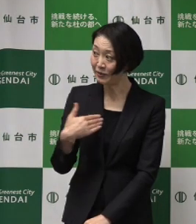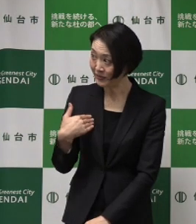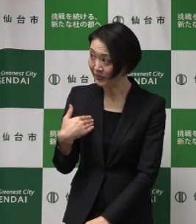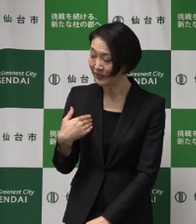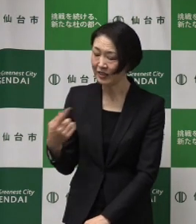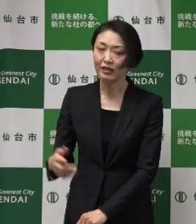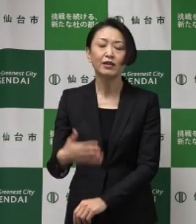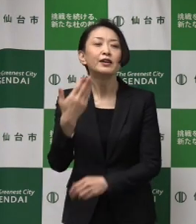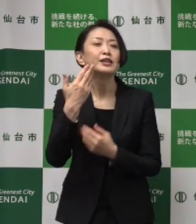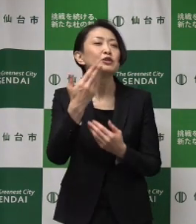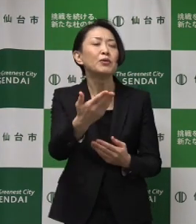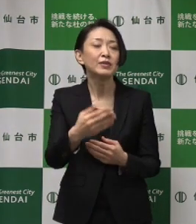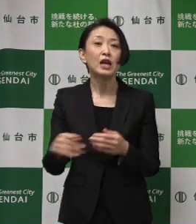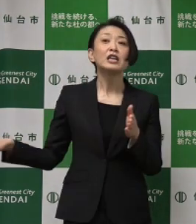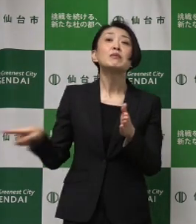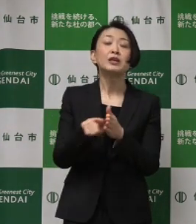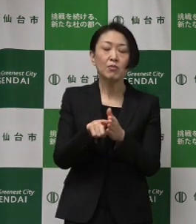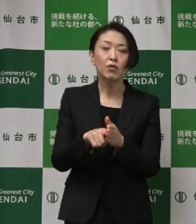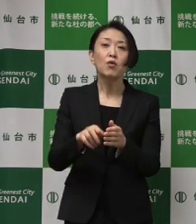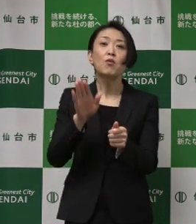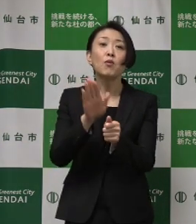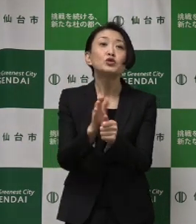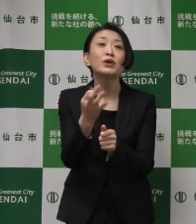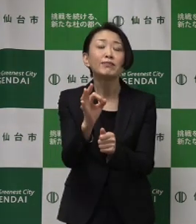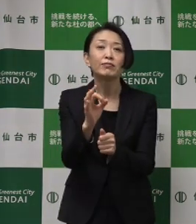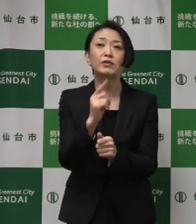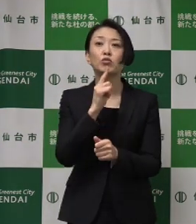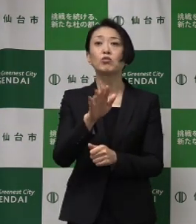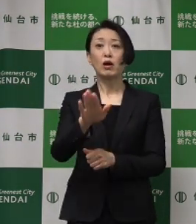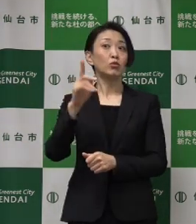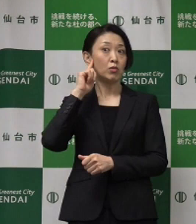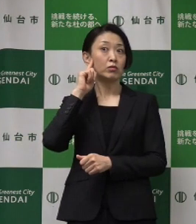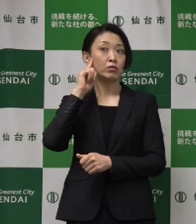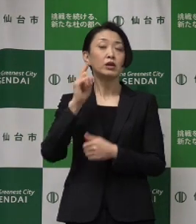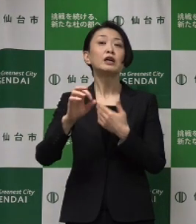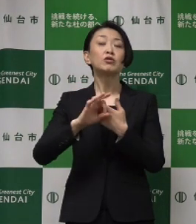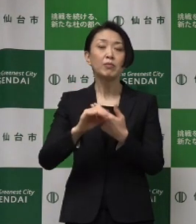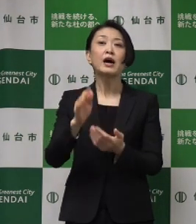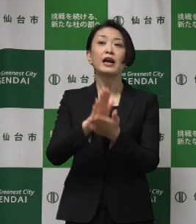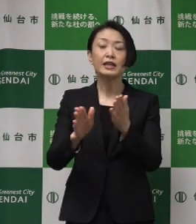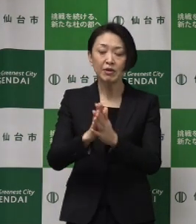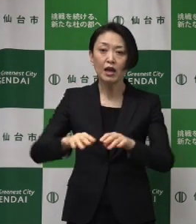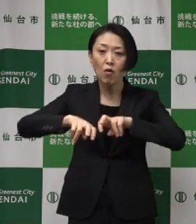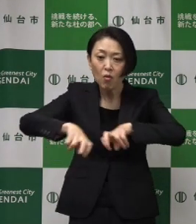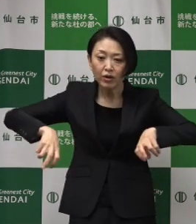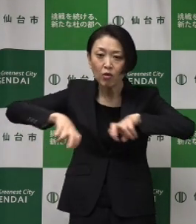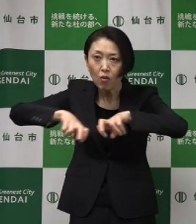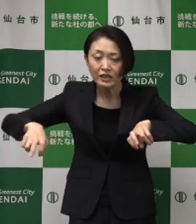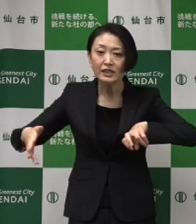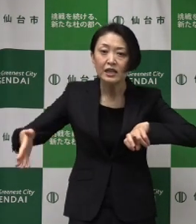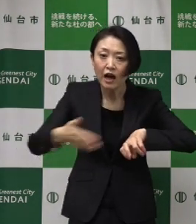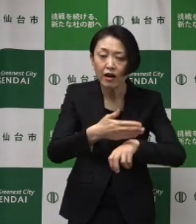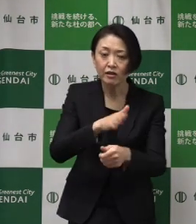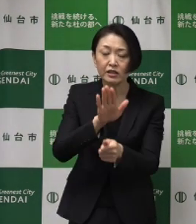今までもこういう補助金ってあったと思うんですよ。その何ていうんですかね、その掘り起こしからやるっていう、そういう初期段階からサポート